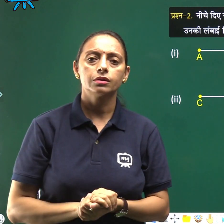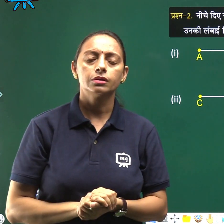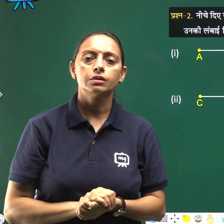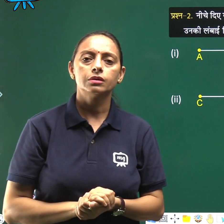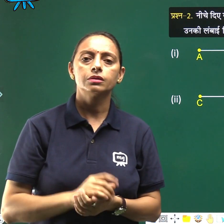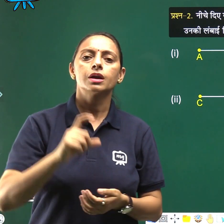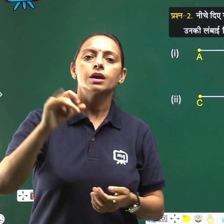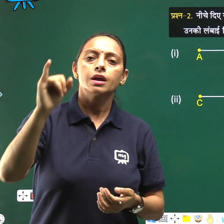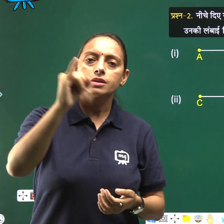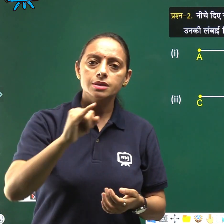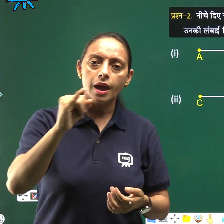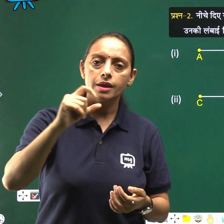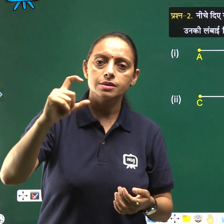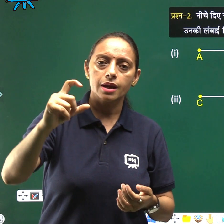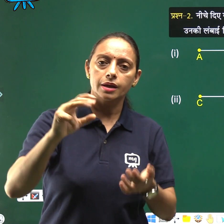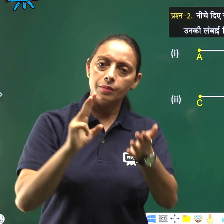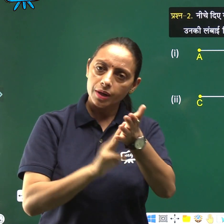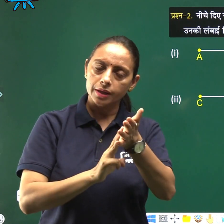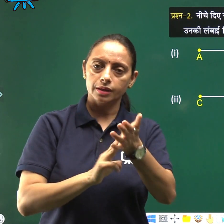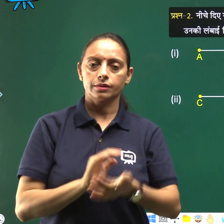होगी 6 सेंटीमीटर।